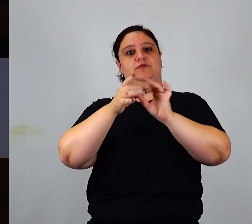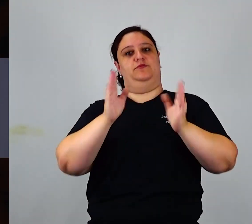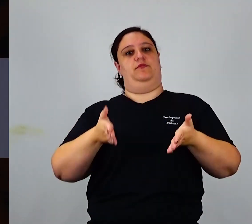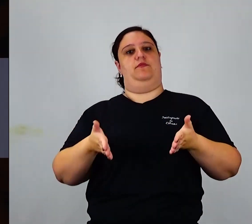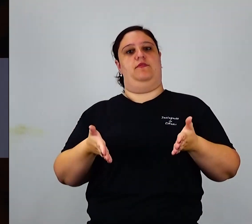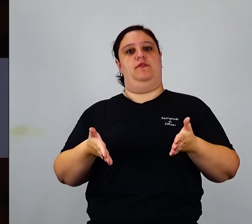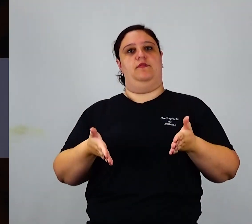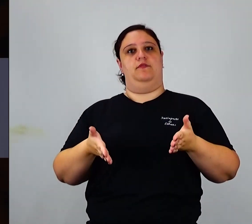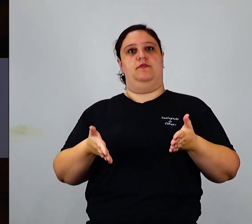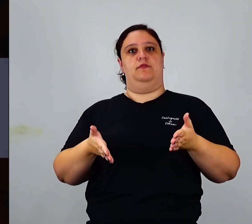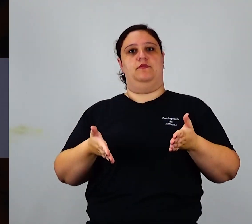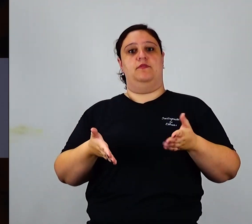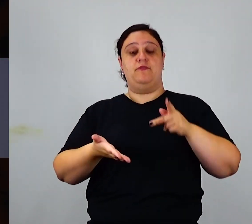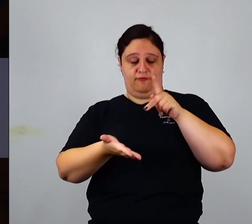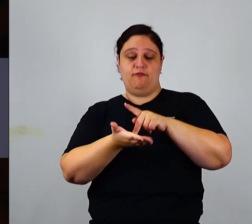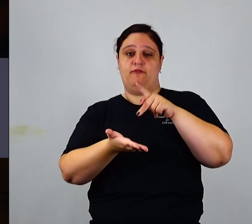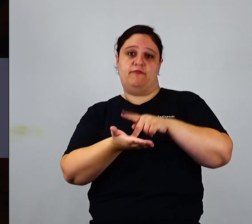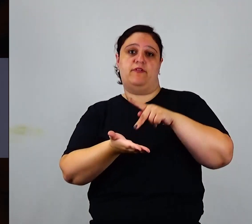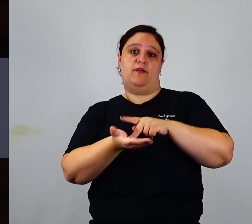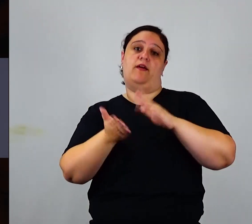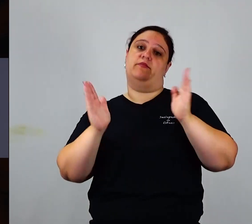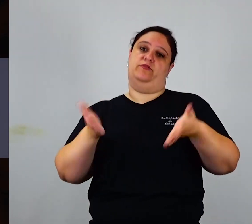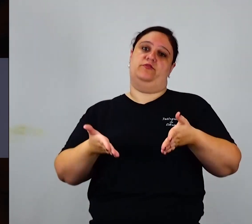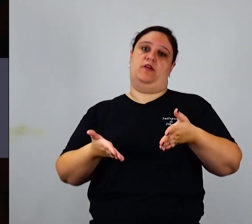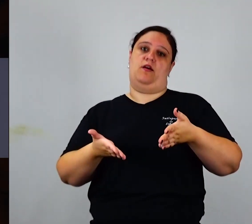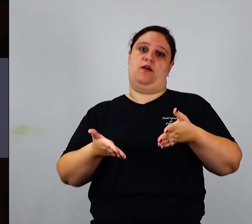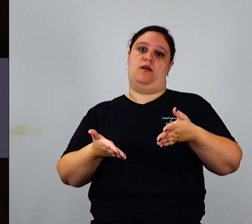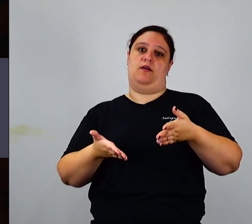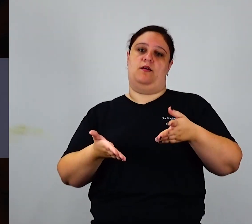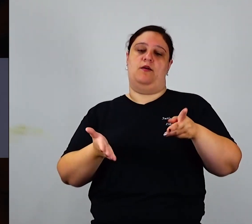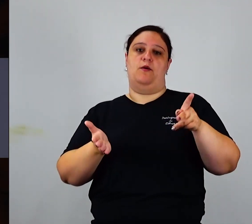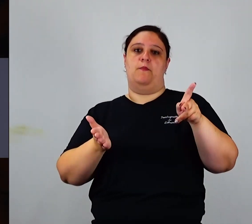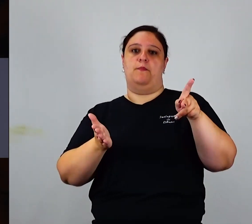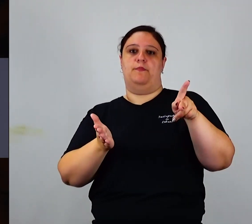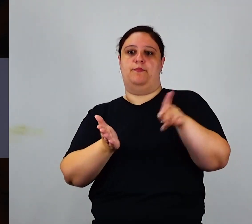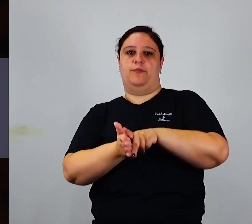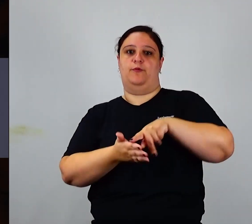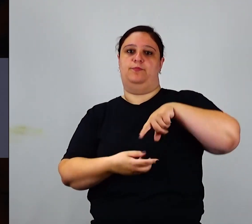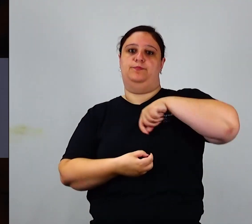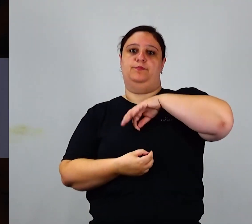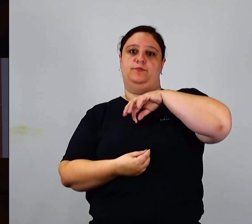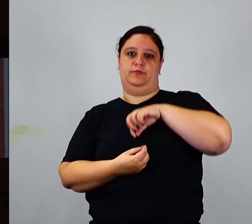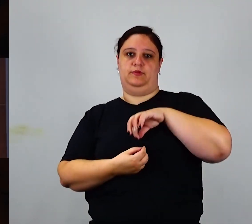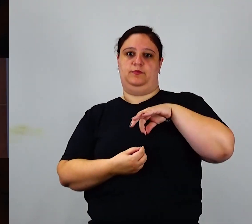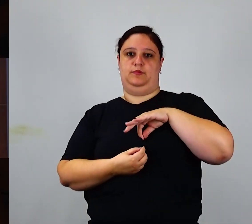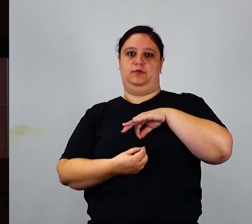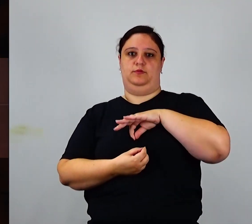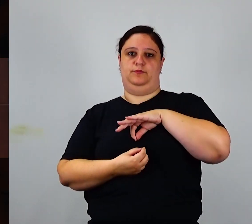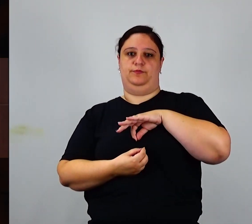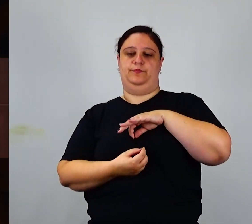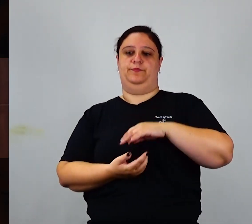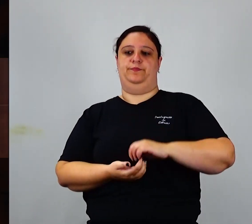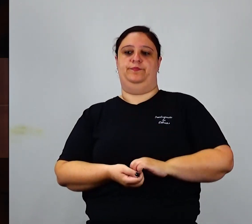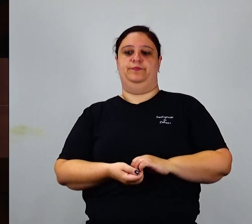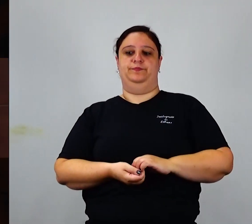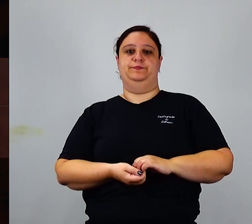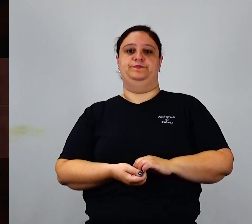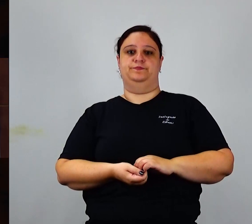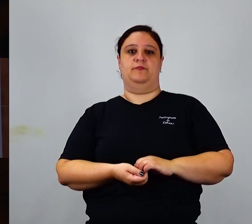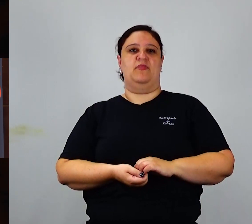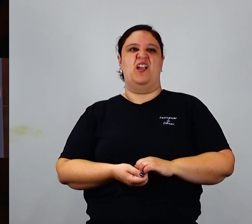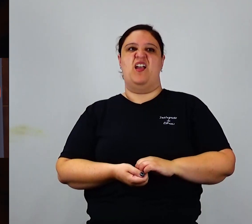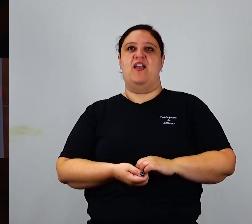Esse é um fato espiritual, que não depende do seu